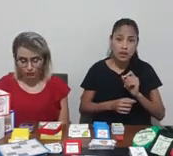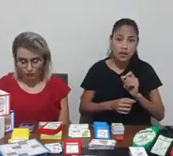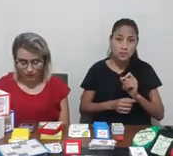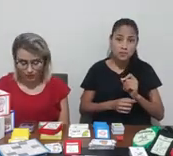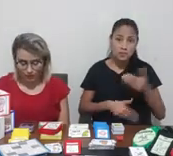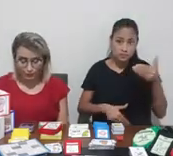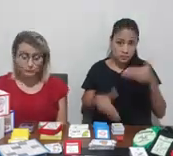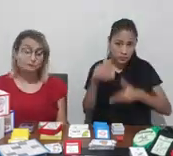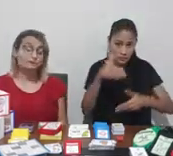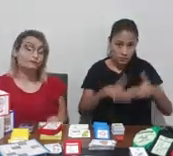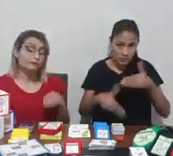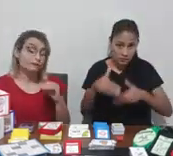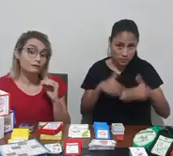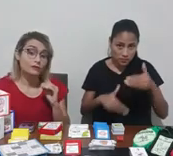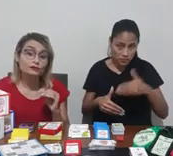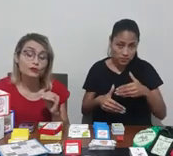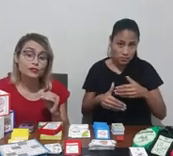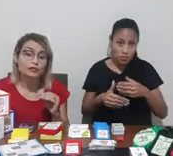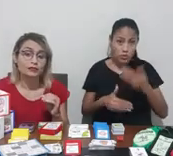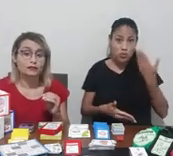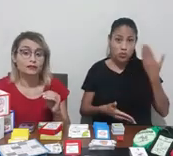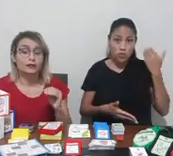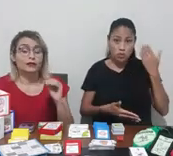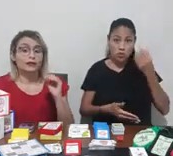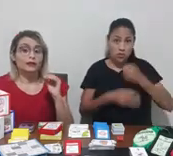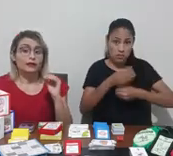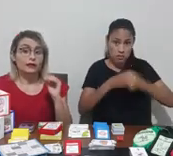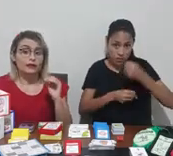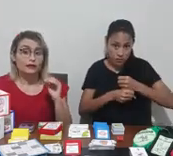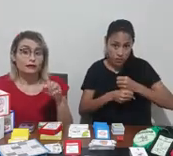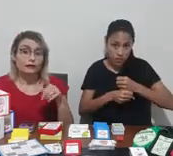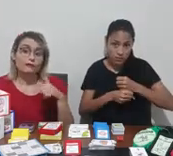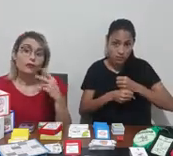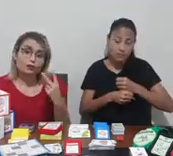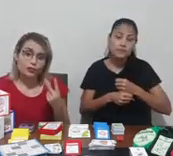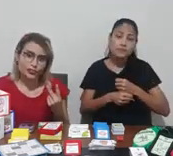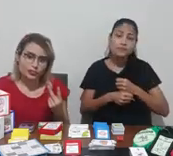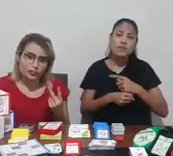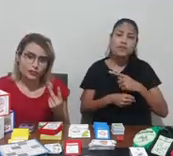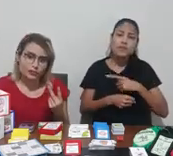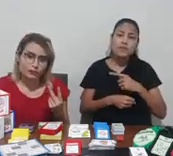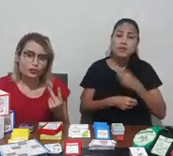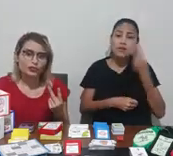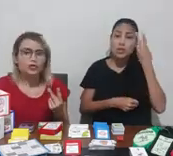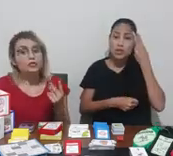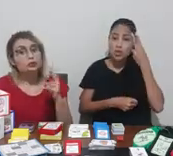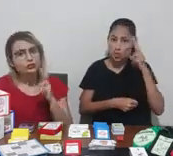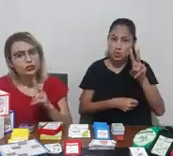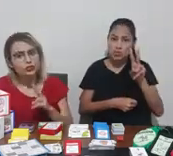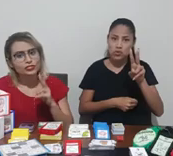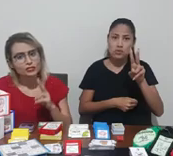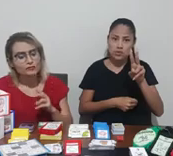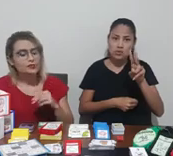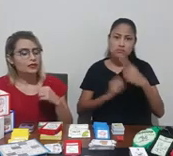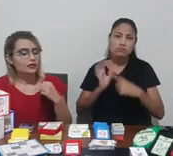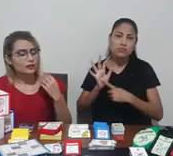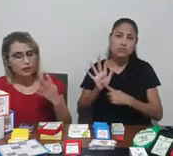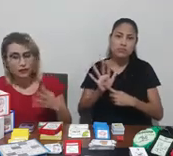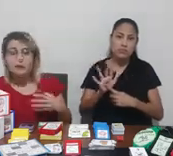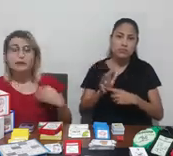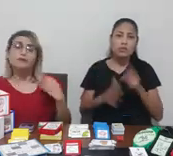o ano passado, viu o seguinte, foram 2 dias de mostra e os 2 dias